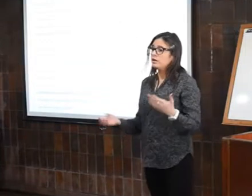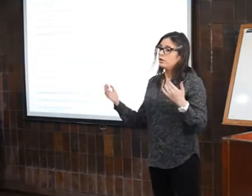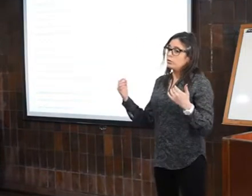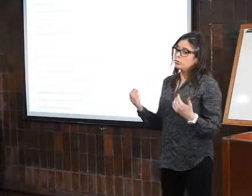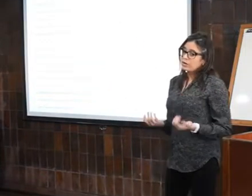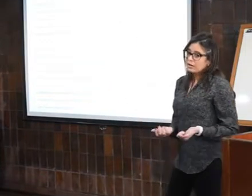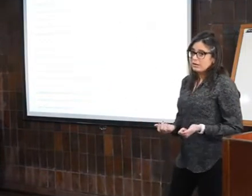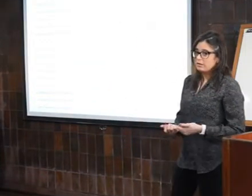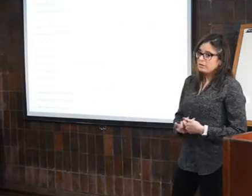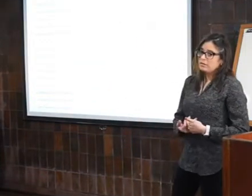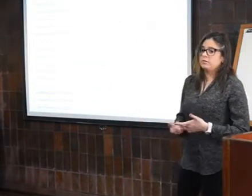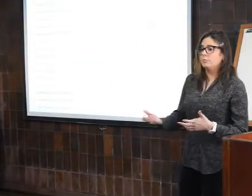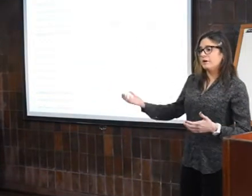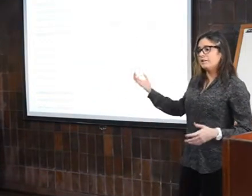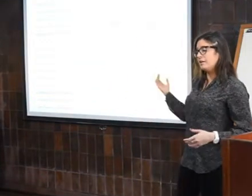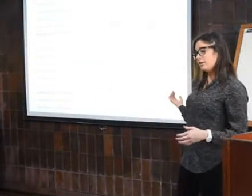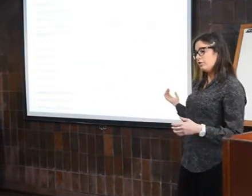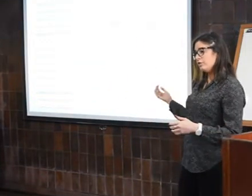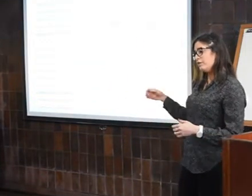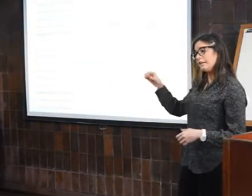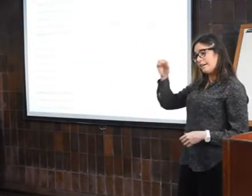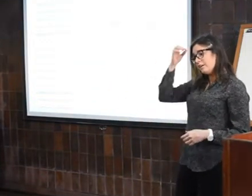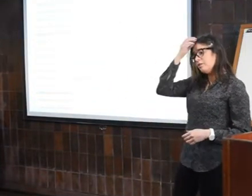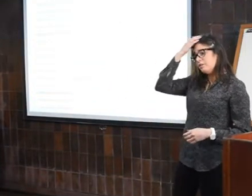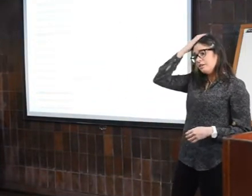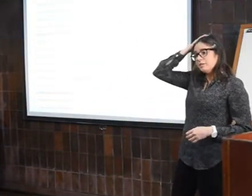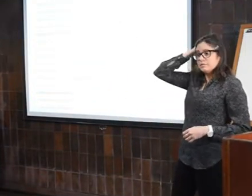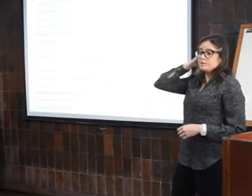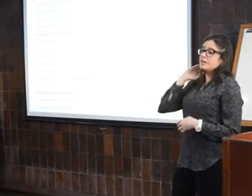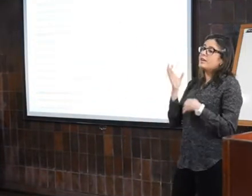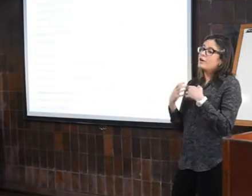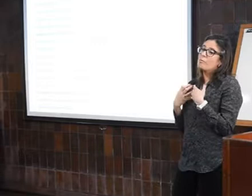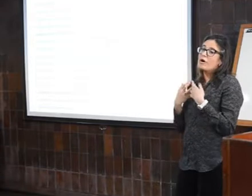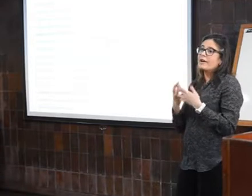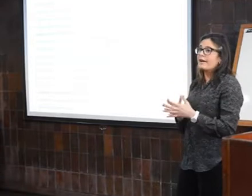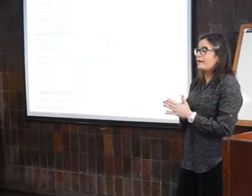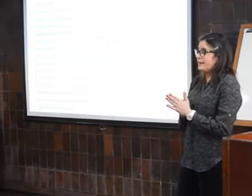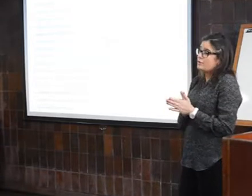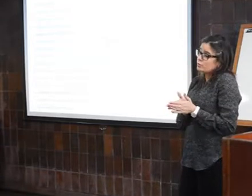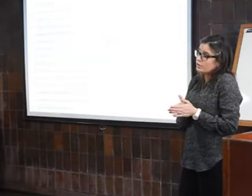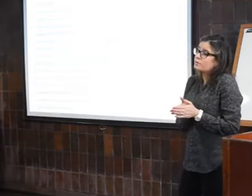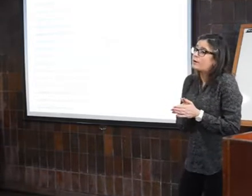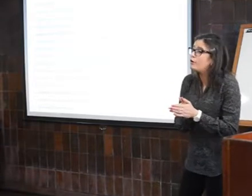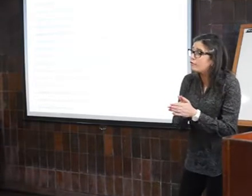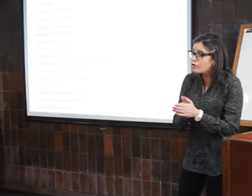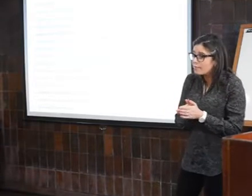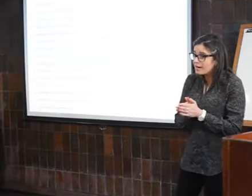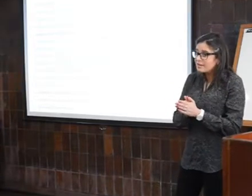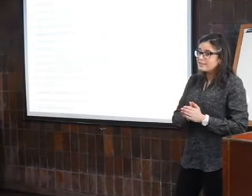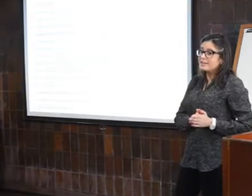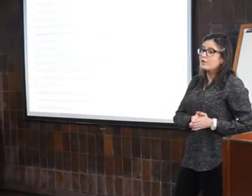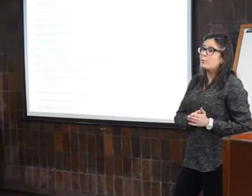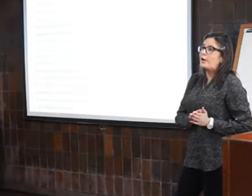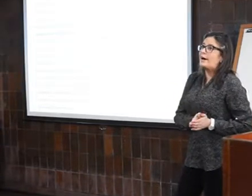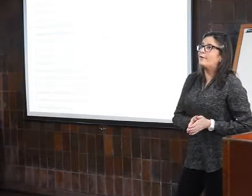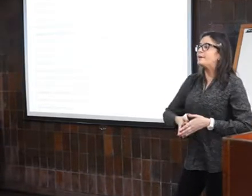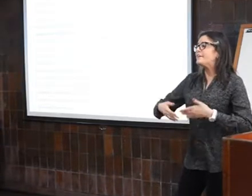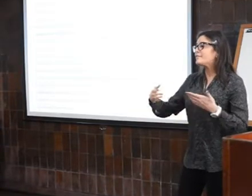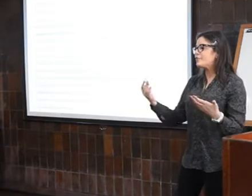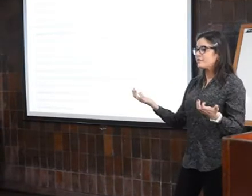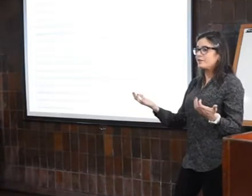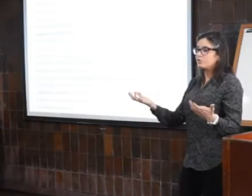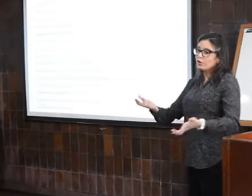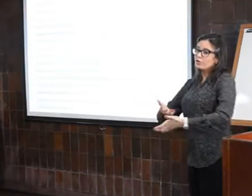o sea ustedes son parte de esto y el banco tiene como que este sujeto obligado a informar tiene como la